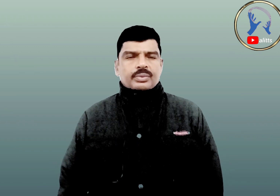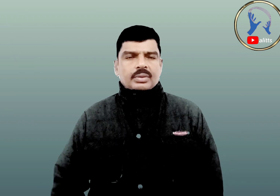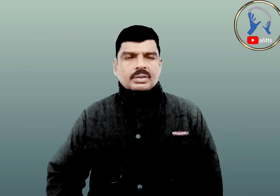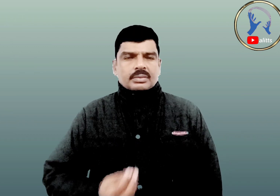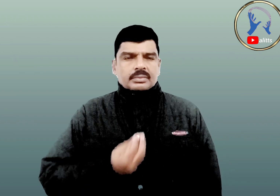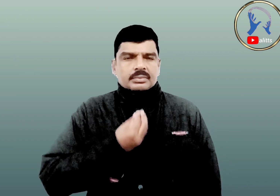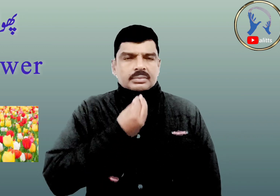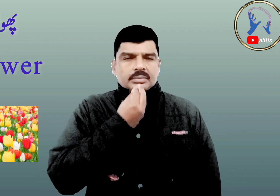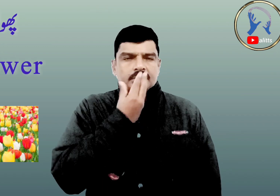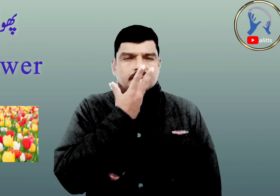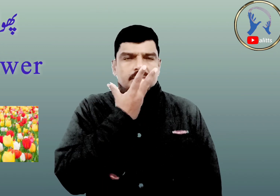फूल।